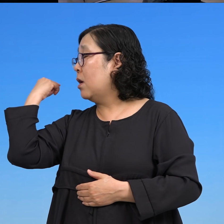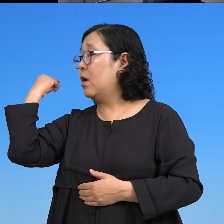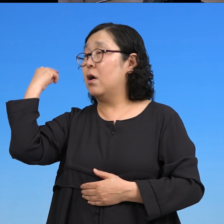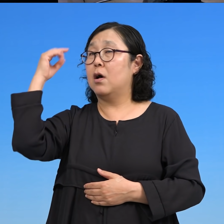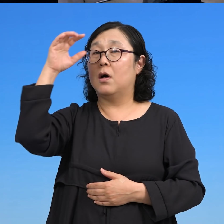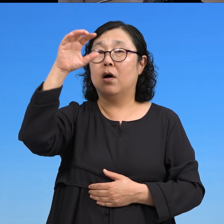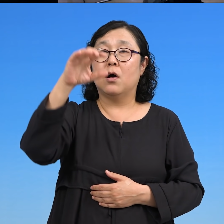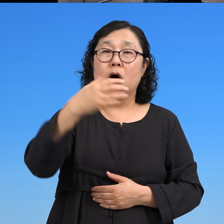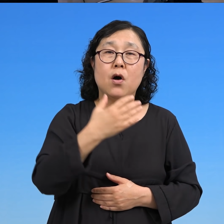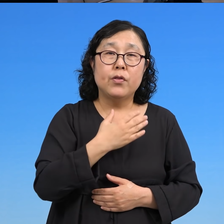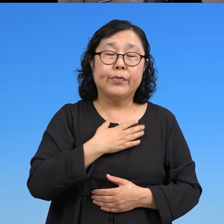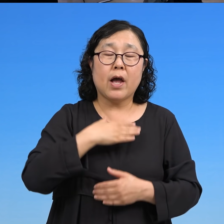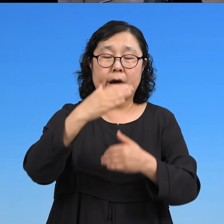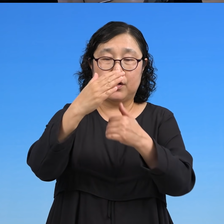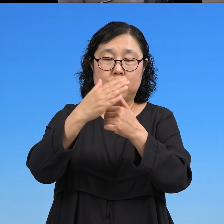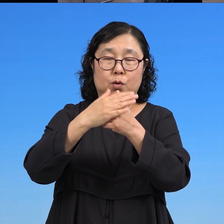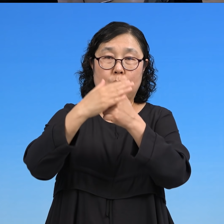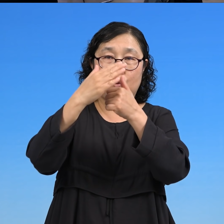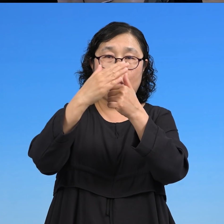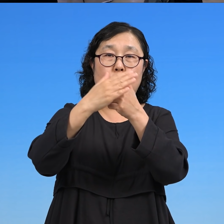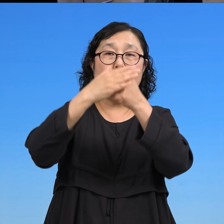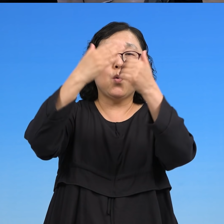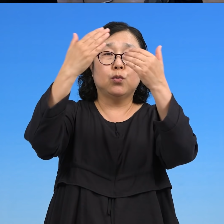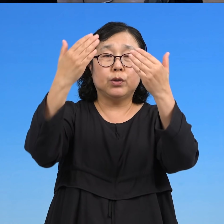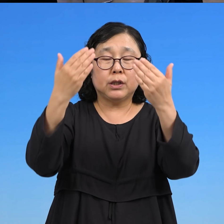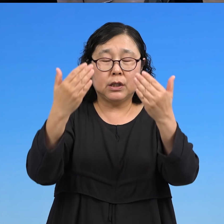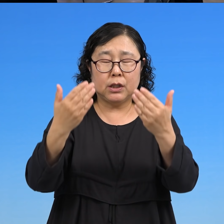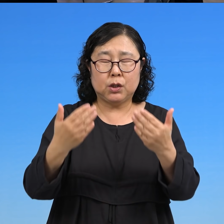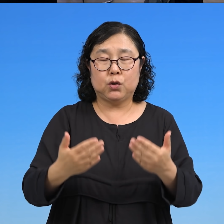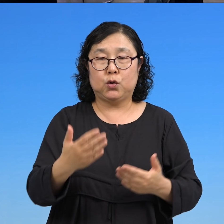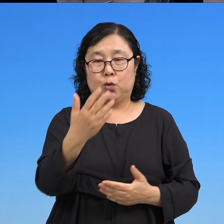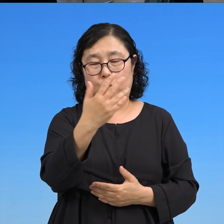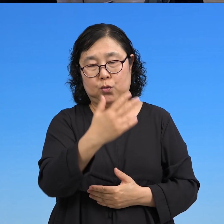나의 등 뒤에서 나를